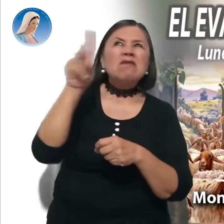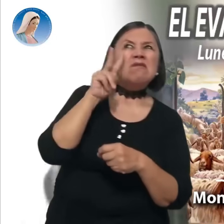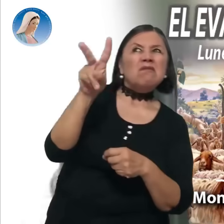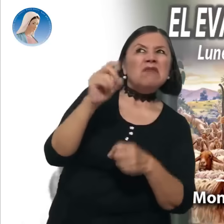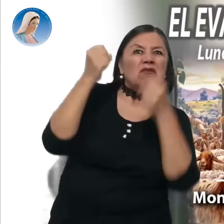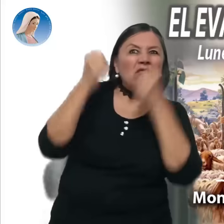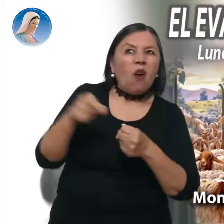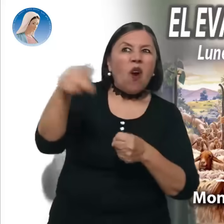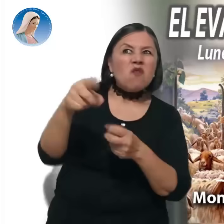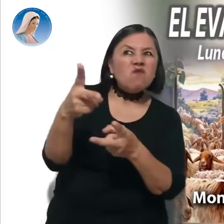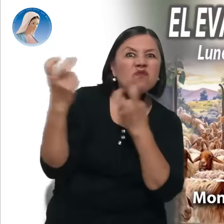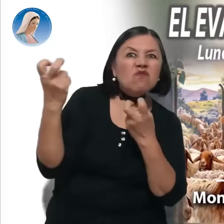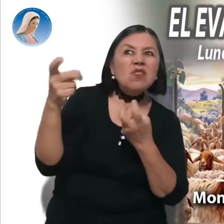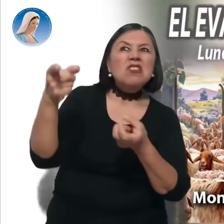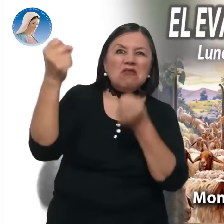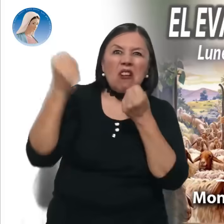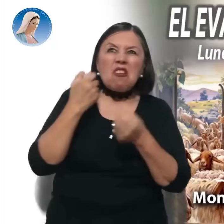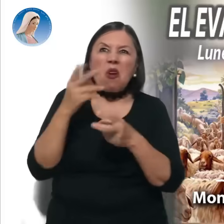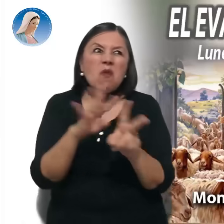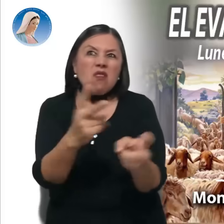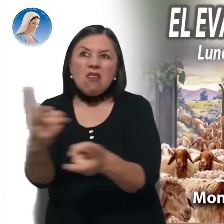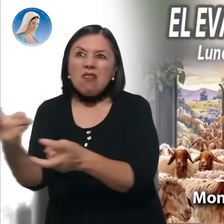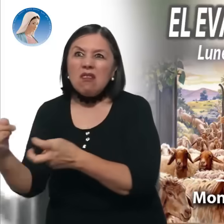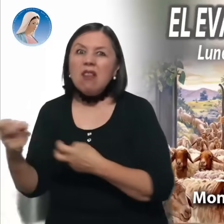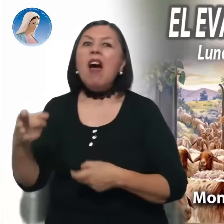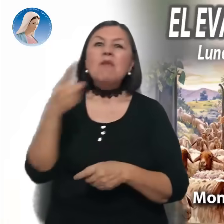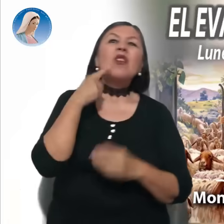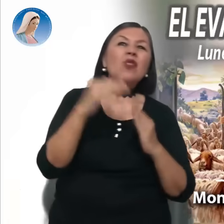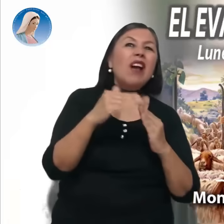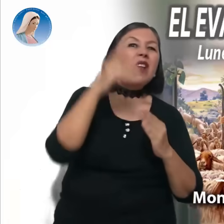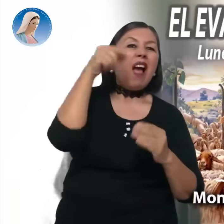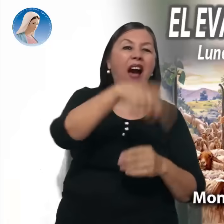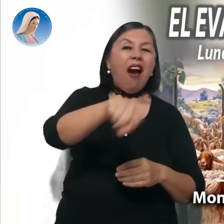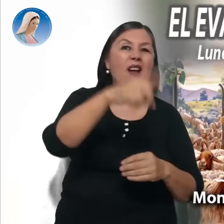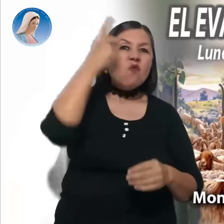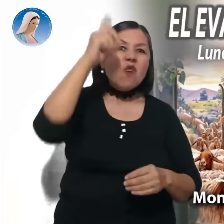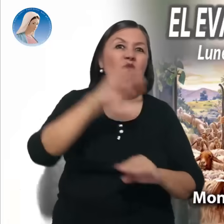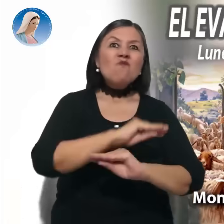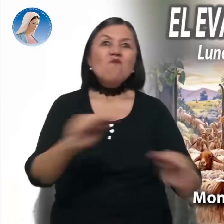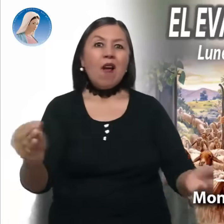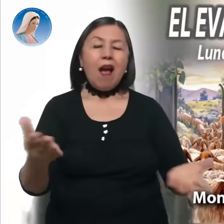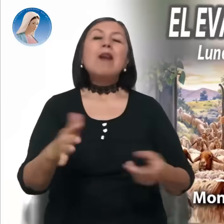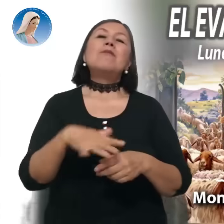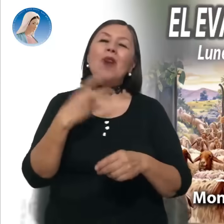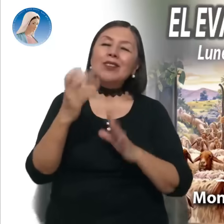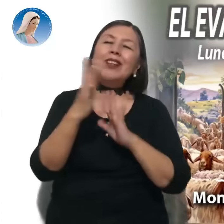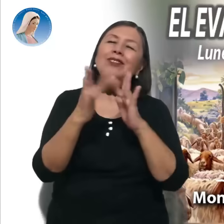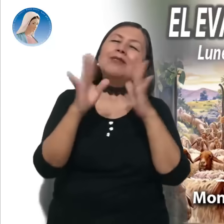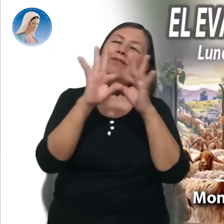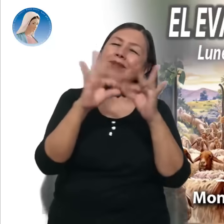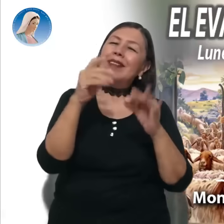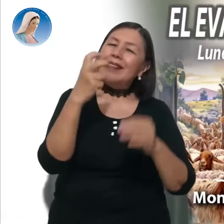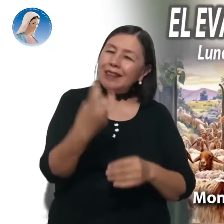robando, que es ladrón, que quiere hacer un mal y que no es el dueño de la casa. Cristo escoge esta